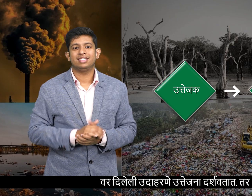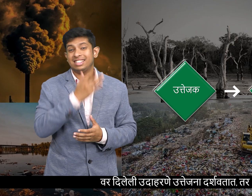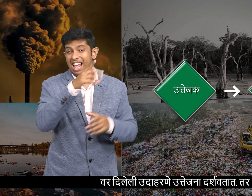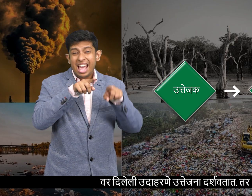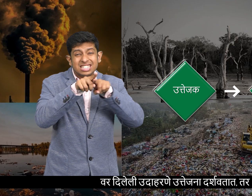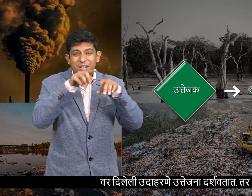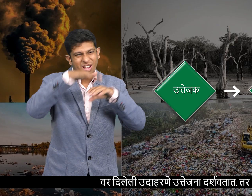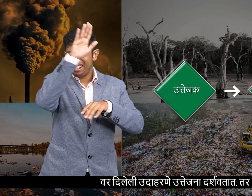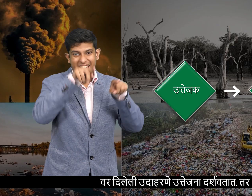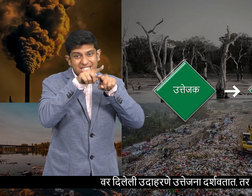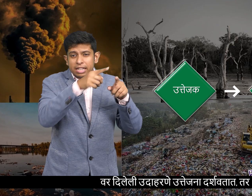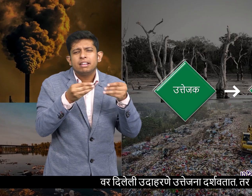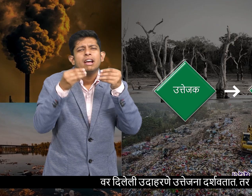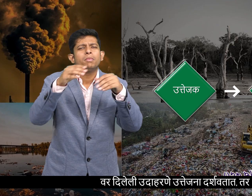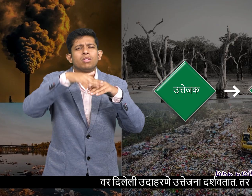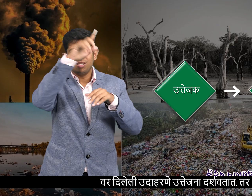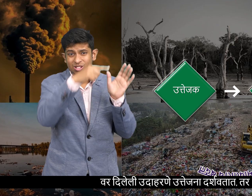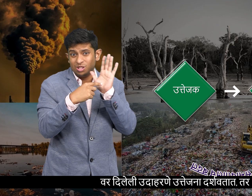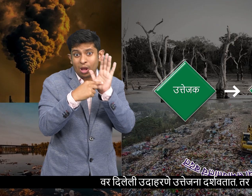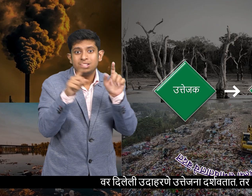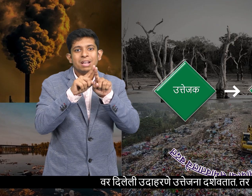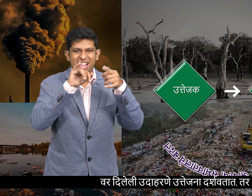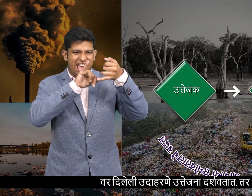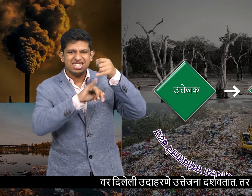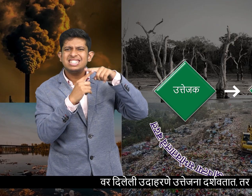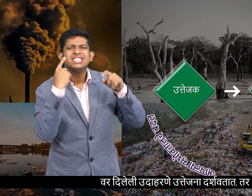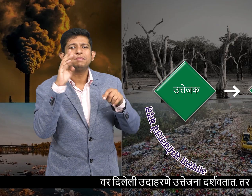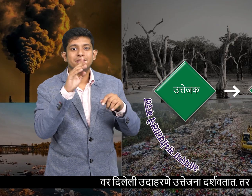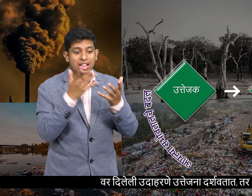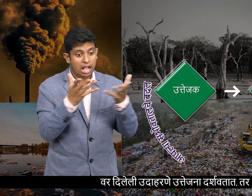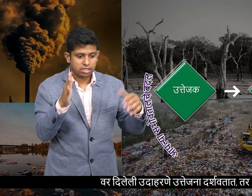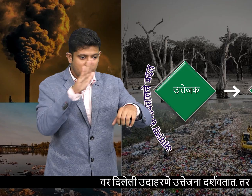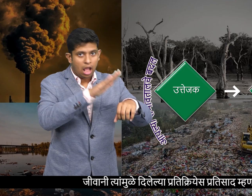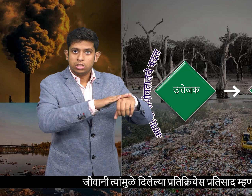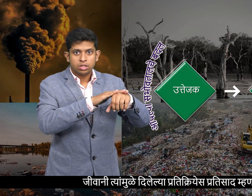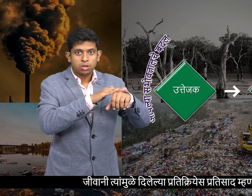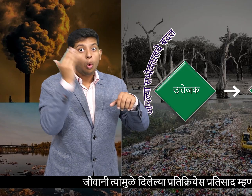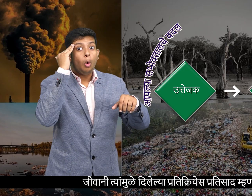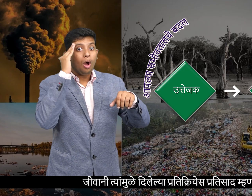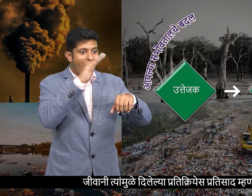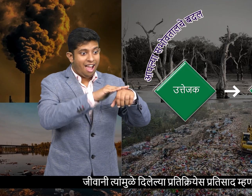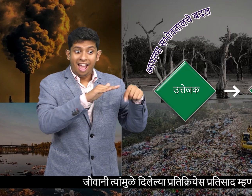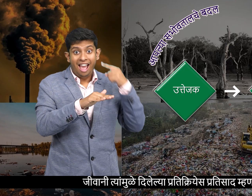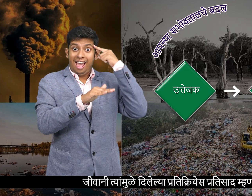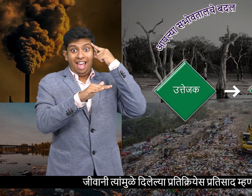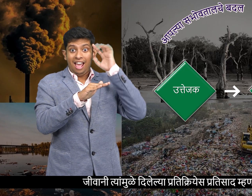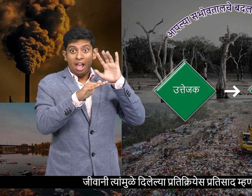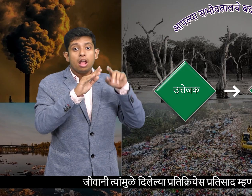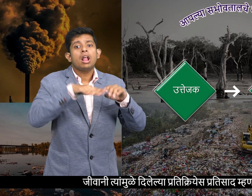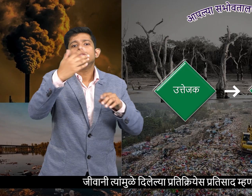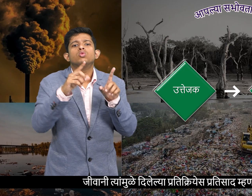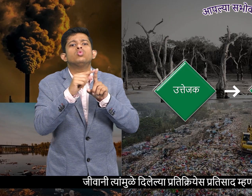वर दिलेली उदाहरणे उत्तेजना दर्शवतात, तर जीवांनी त्यामुळे